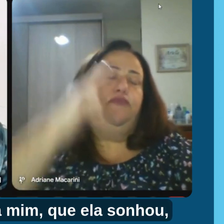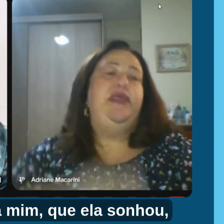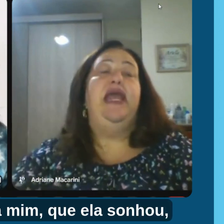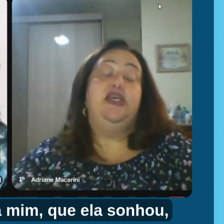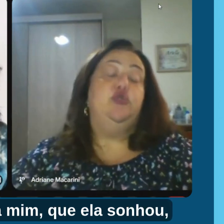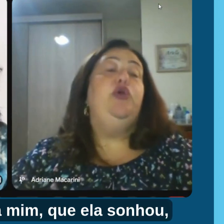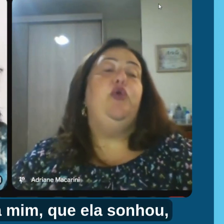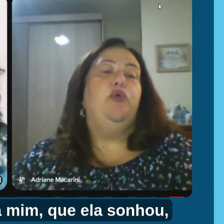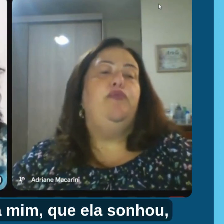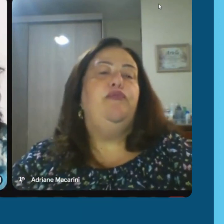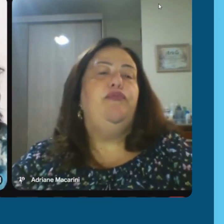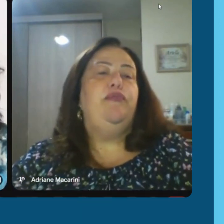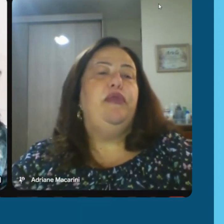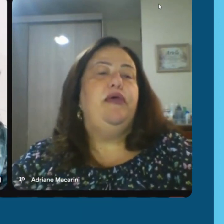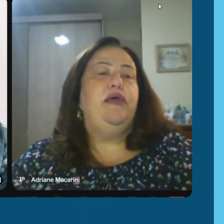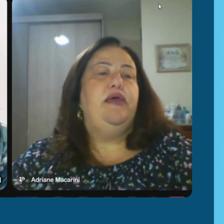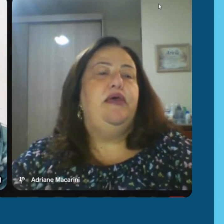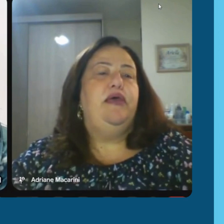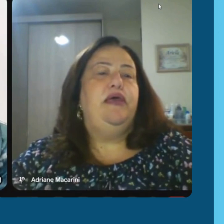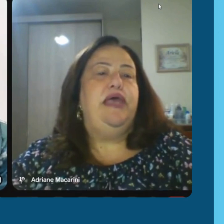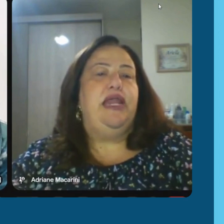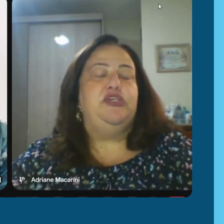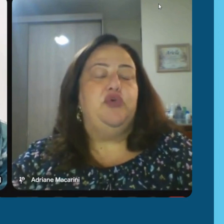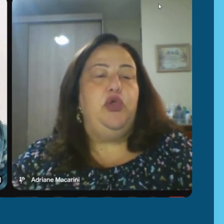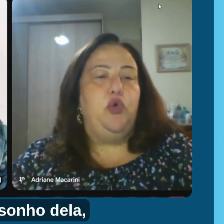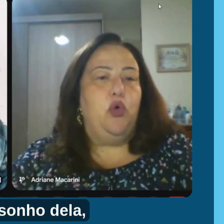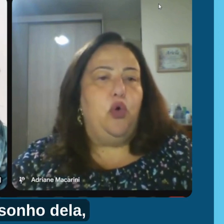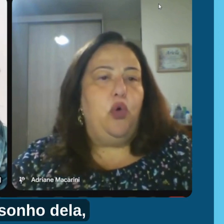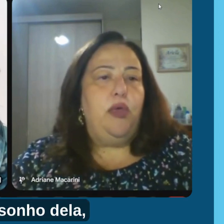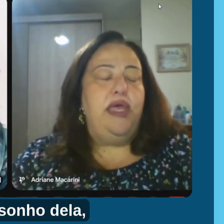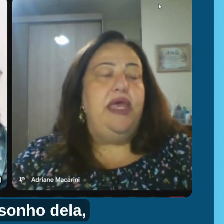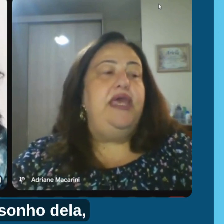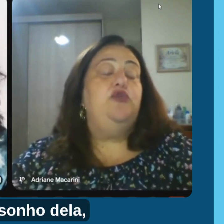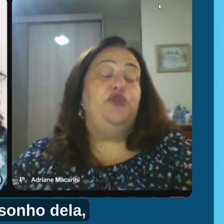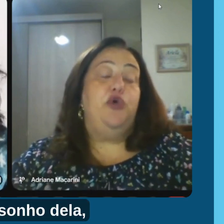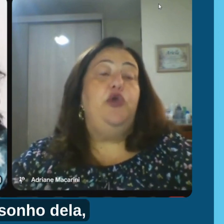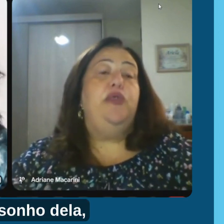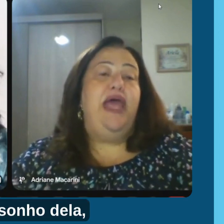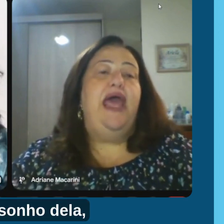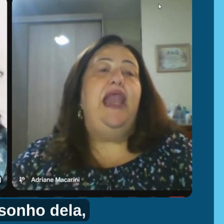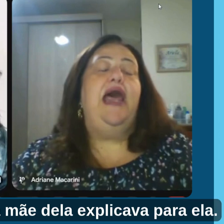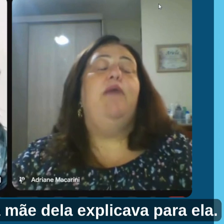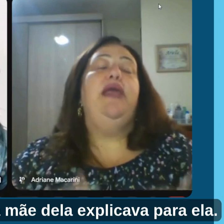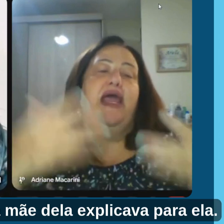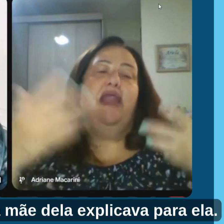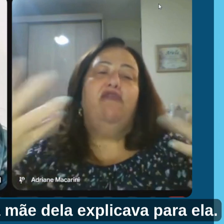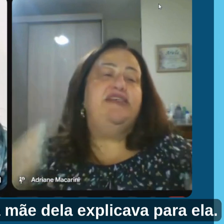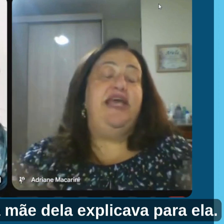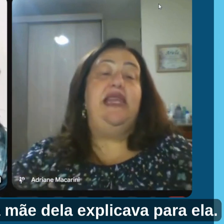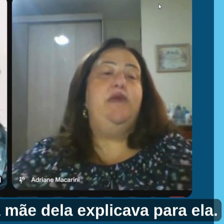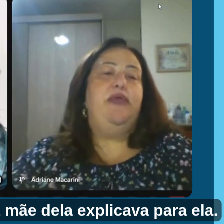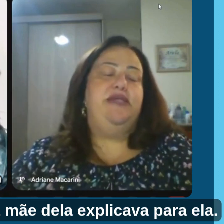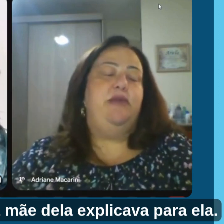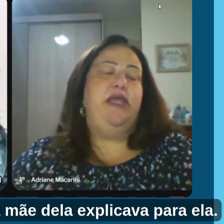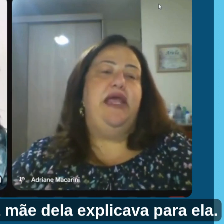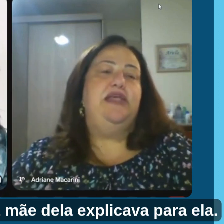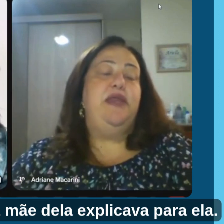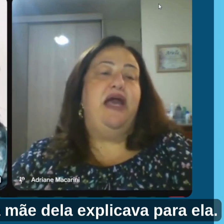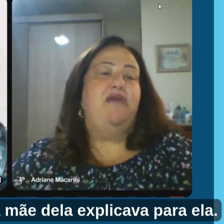que ela sonhou. Uau. Que ela sonhou e que no sonho dela, a mãe dela fazia libras e a mãe dela explicava